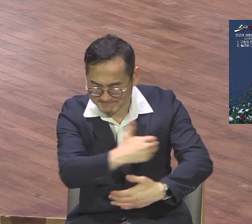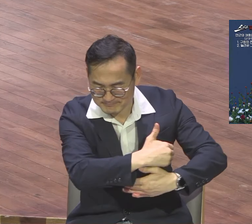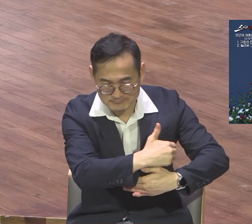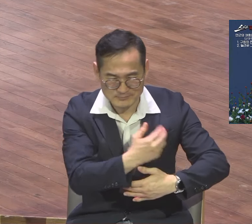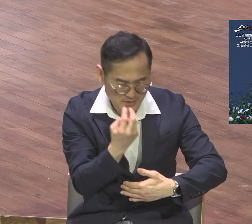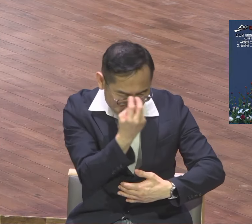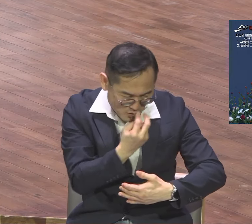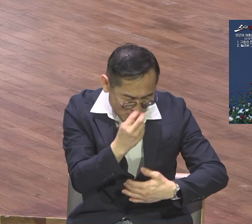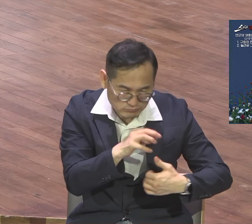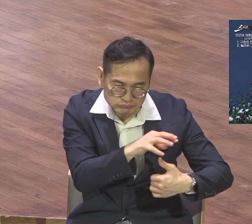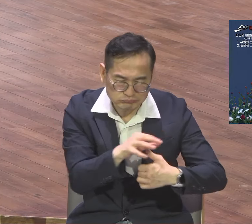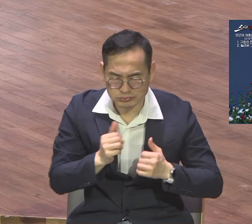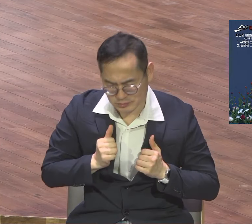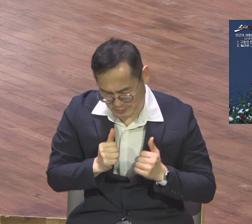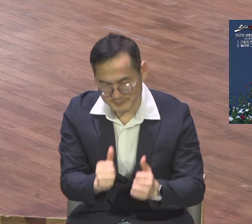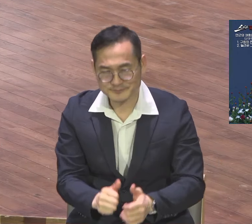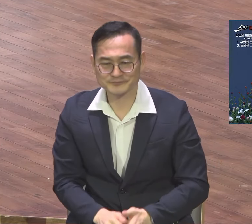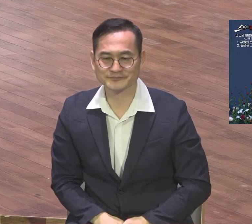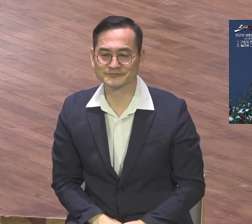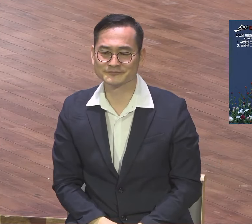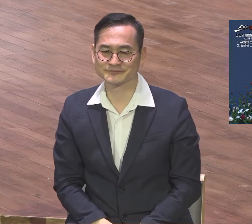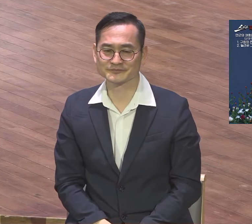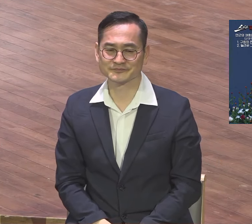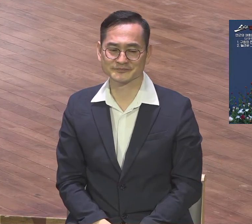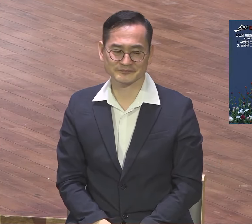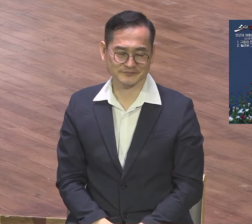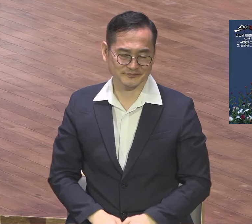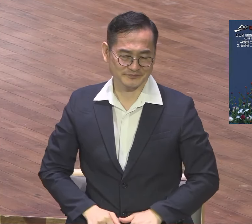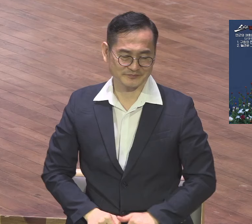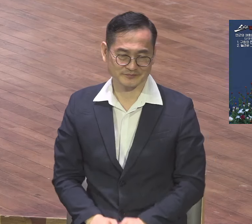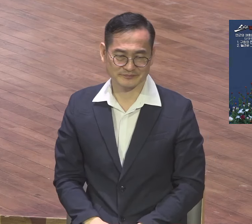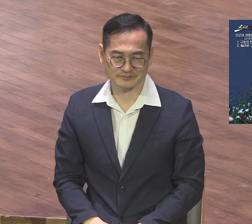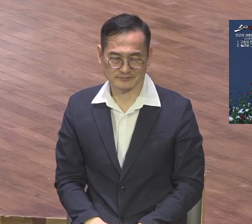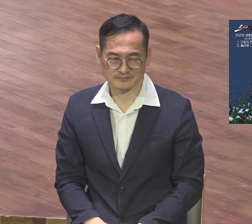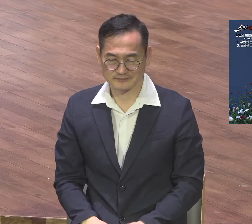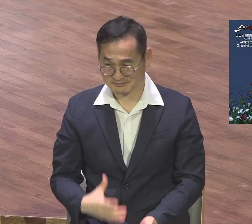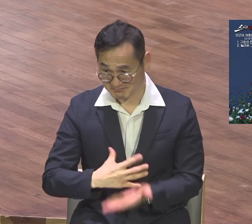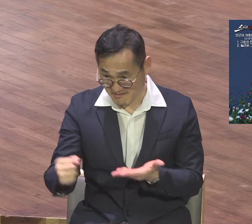뺏기, 우리를 안 뺏기려고 강한 질투심으로